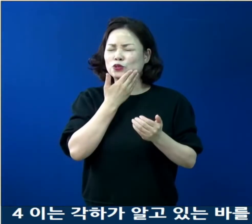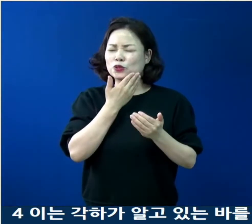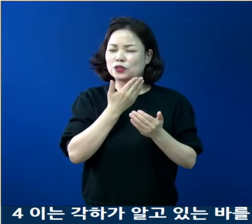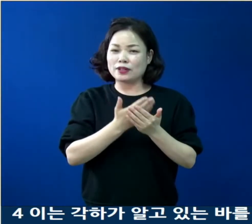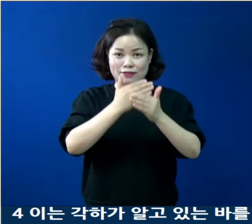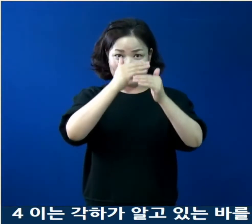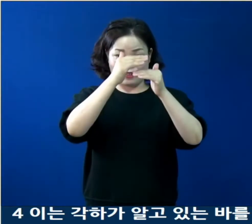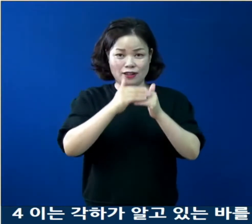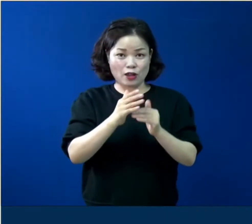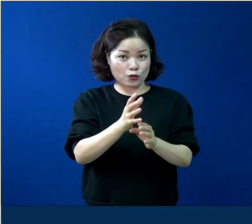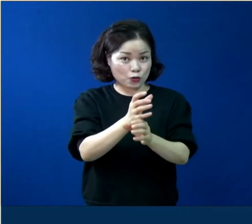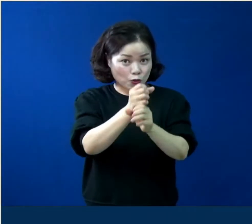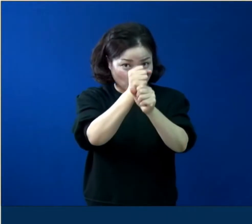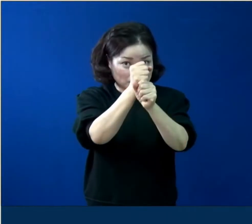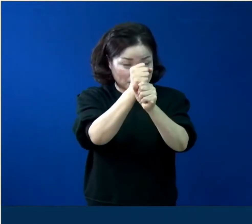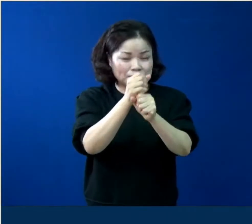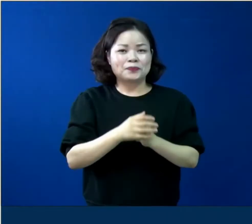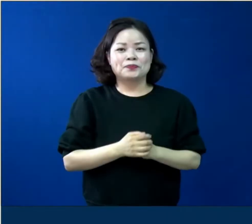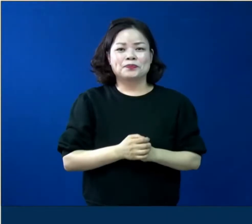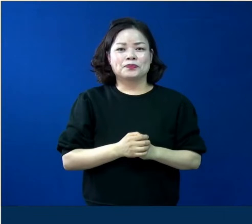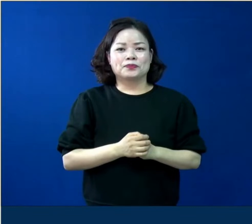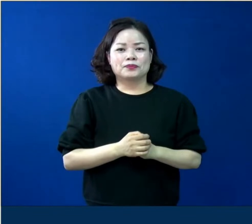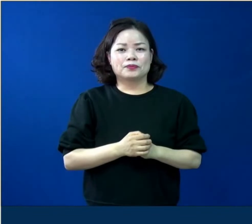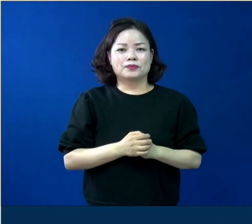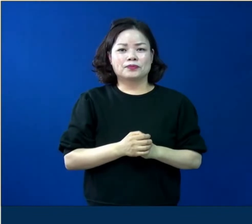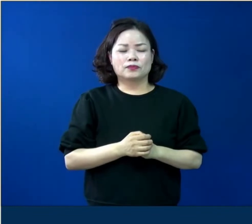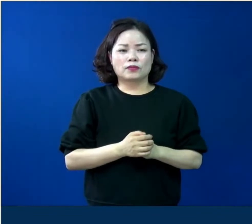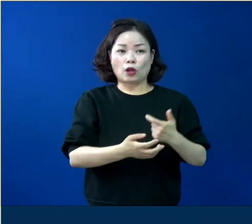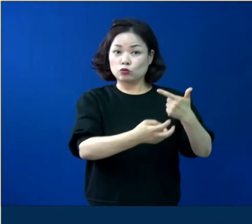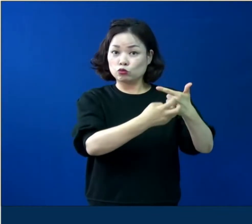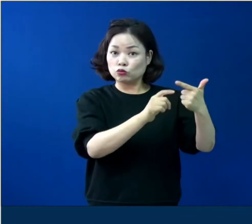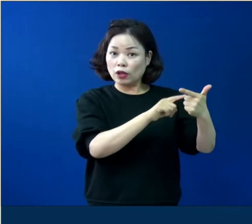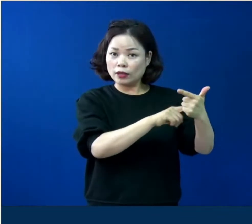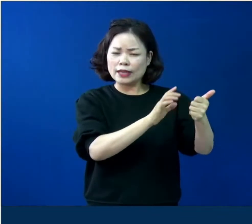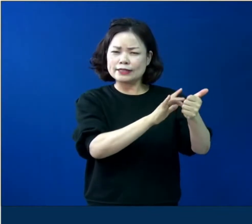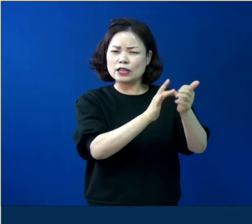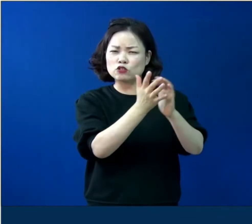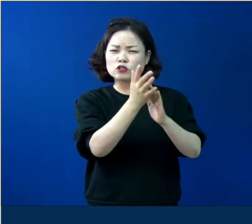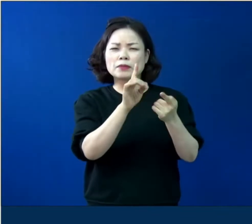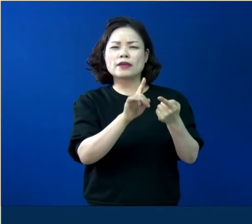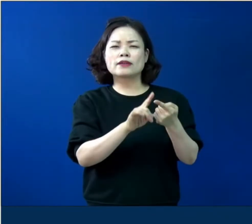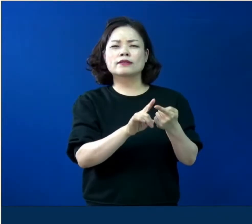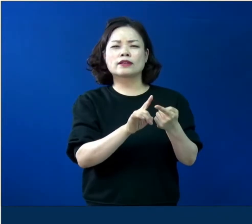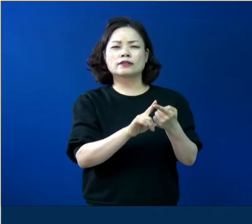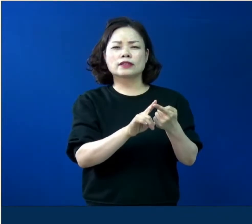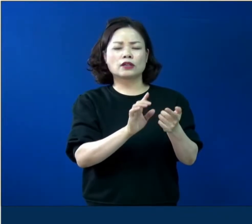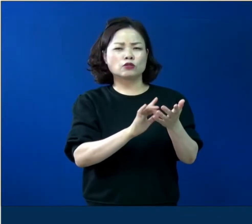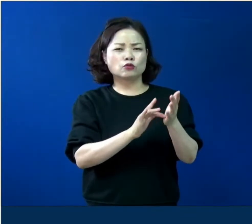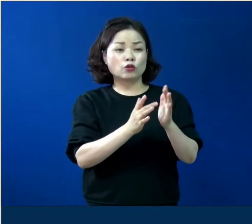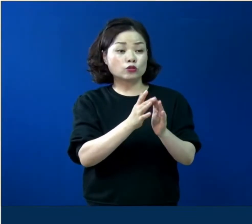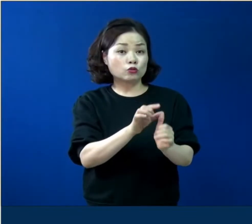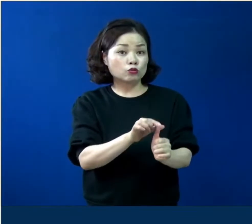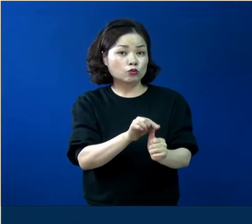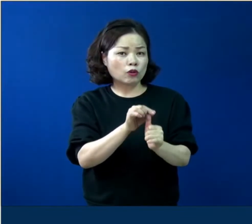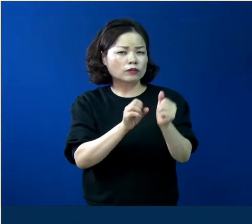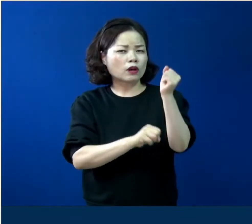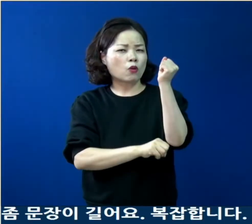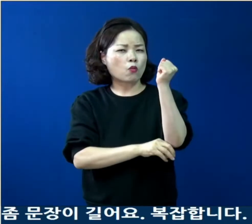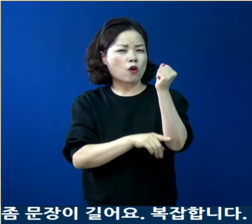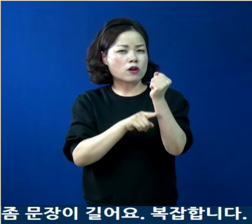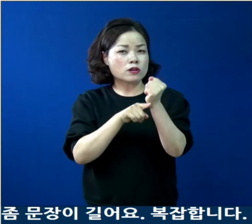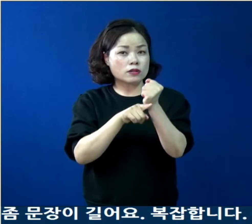내용입니다. 요약을 하면 이런 뜻이죠. 누가는 예수님에 대해서, 예수님의 구원의 원리에